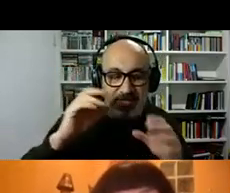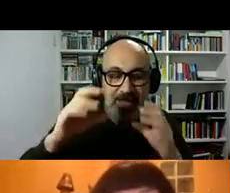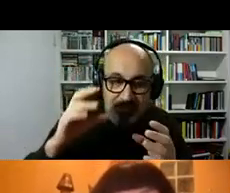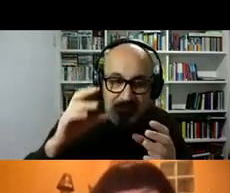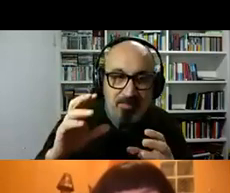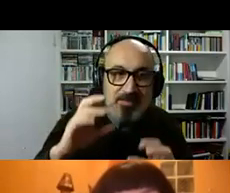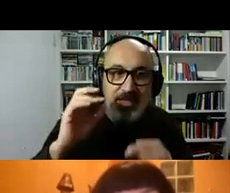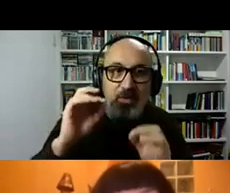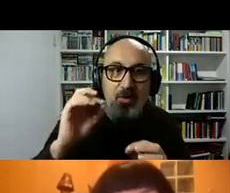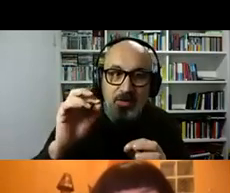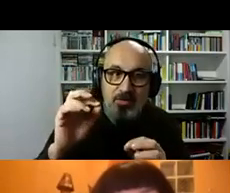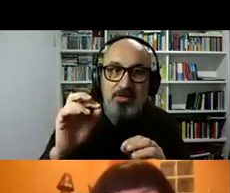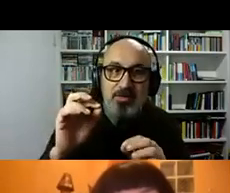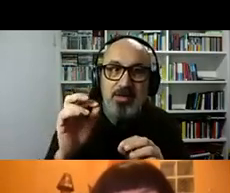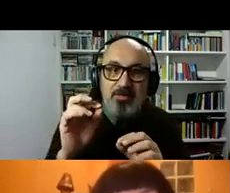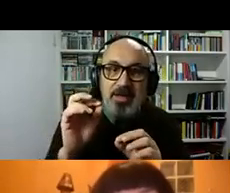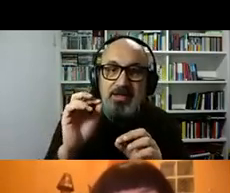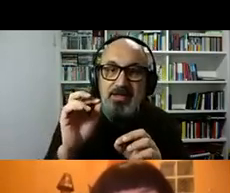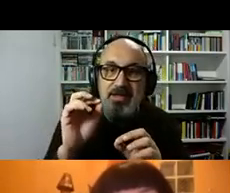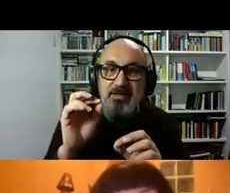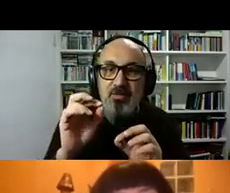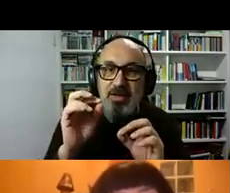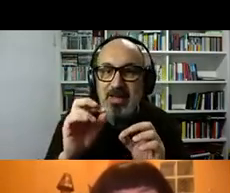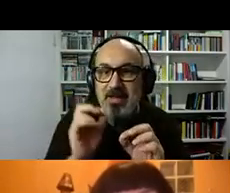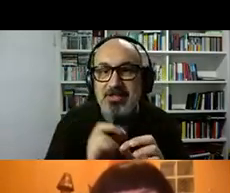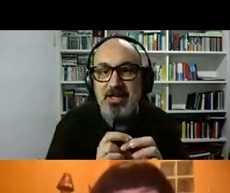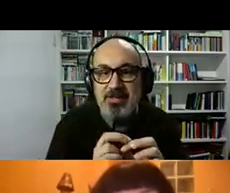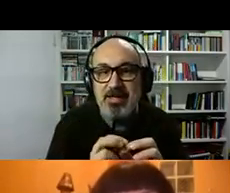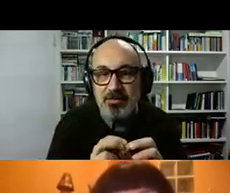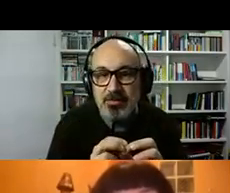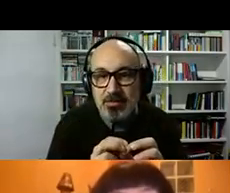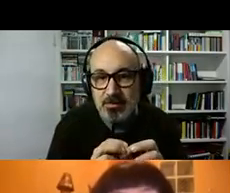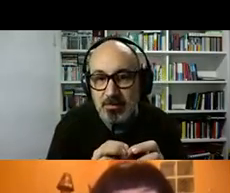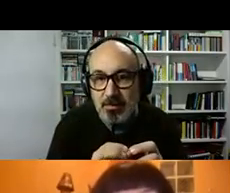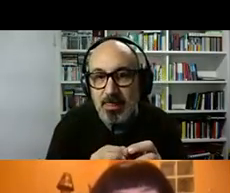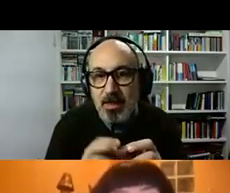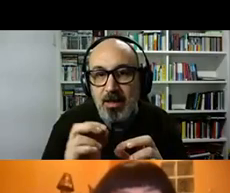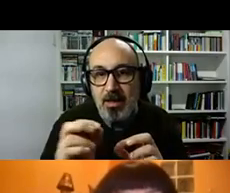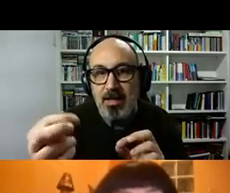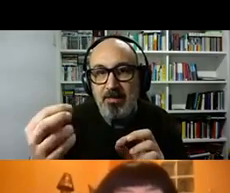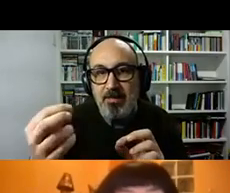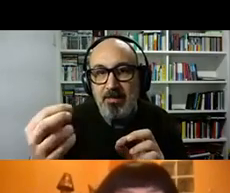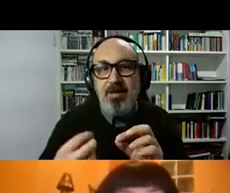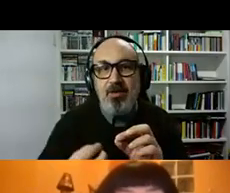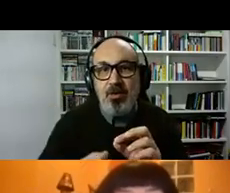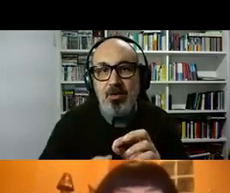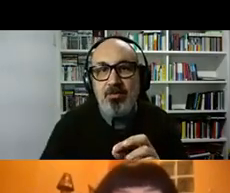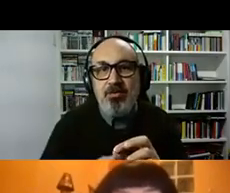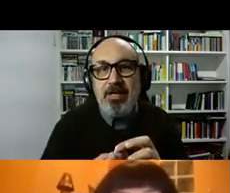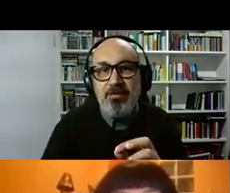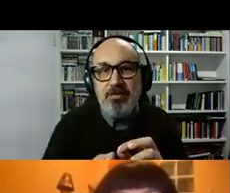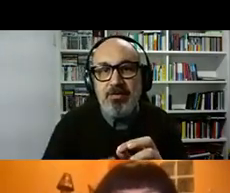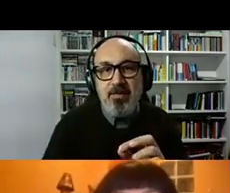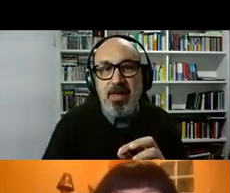os gestos mais icônicos estavam caracterizados como gramaticalizados. E na parte inferior,